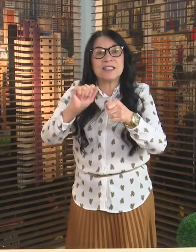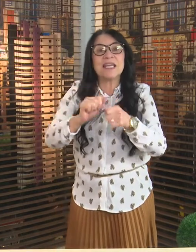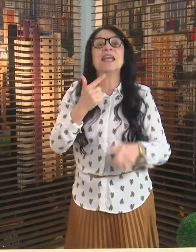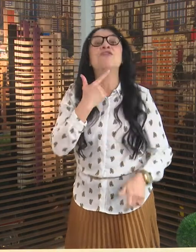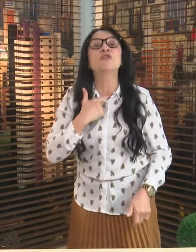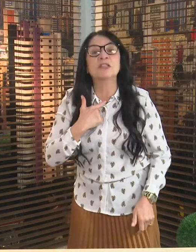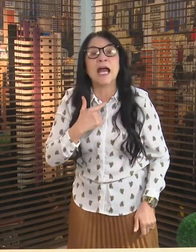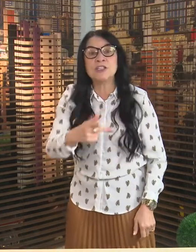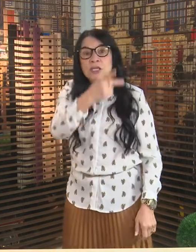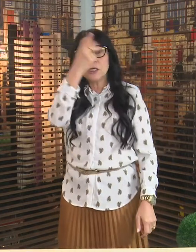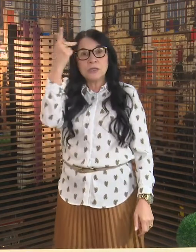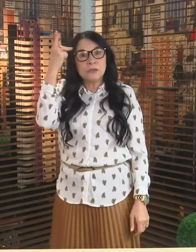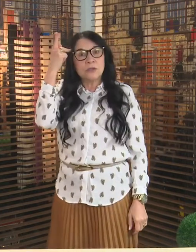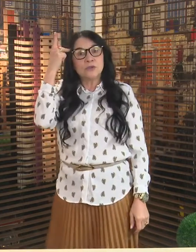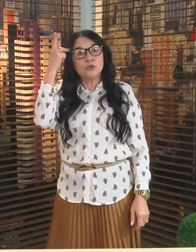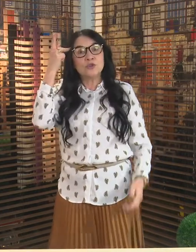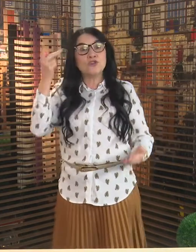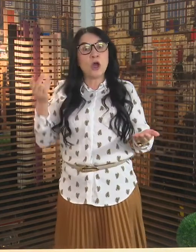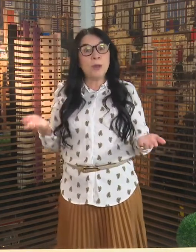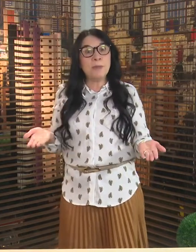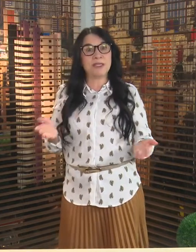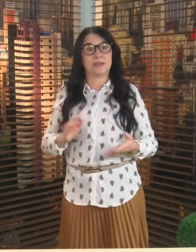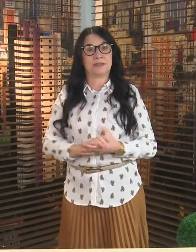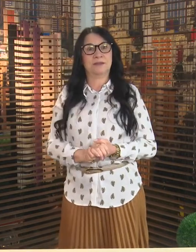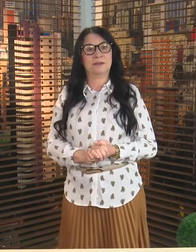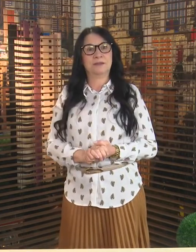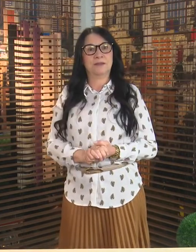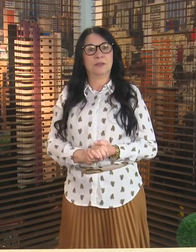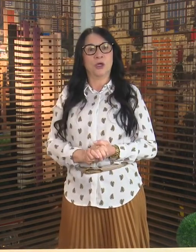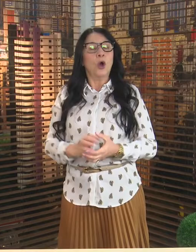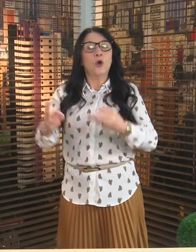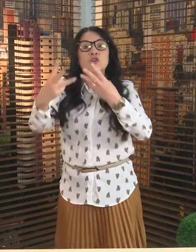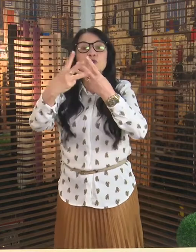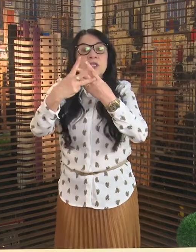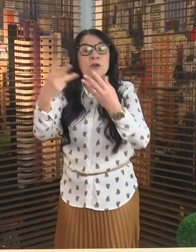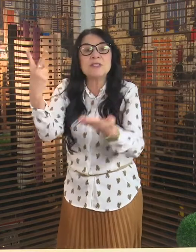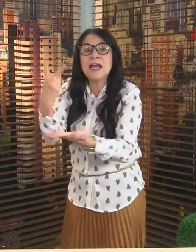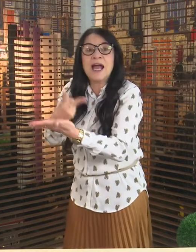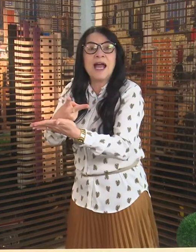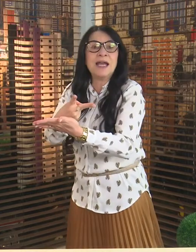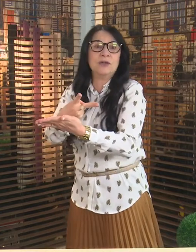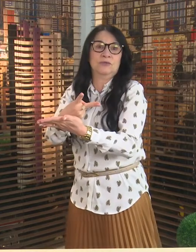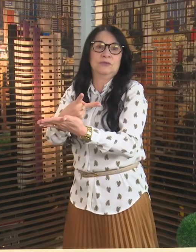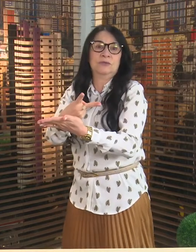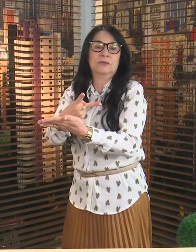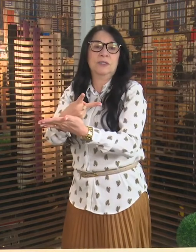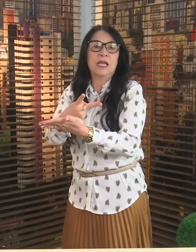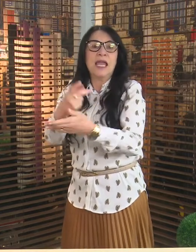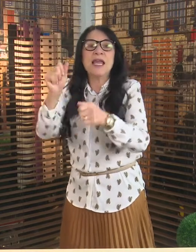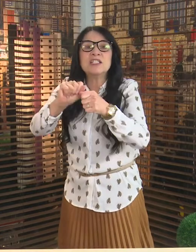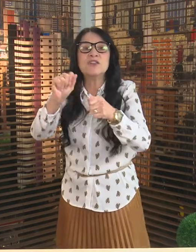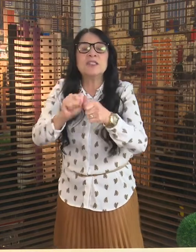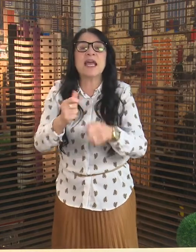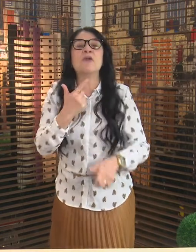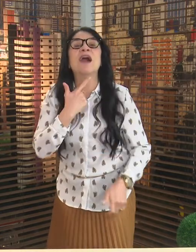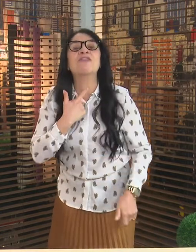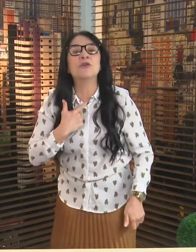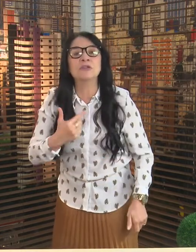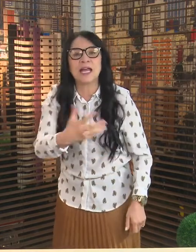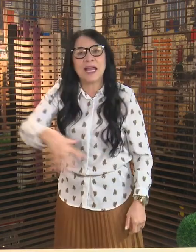fazer a vontade dos homens. Os judeus erraram. Eles fizeram a vontade